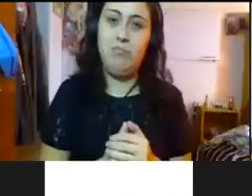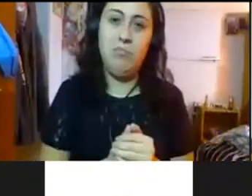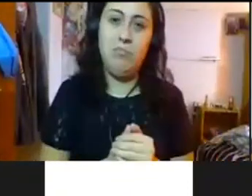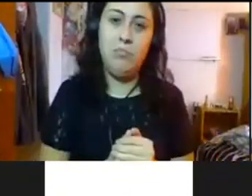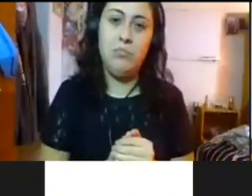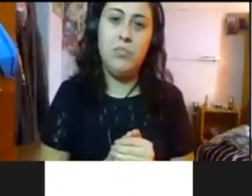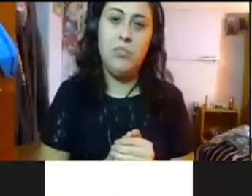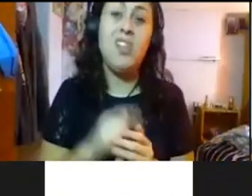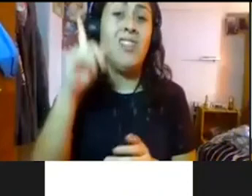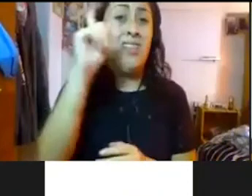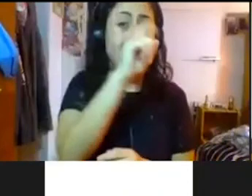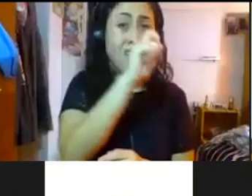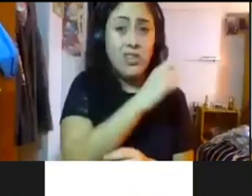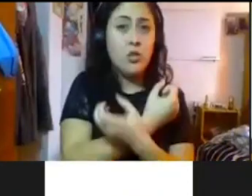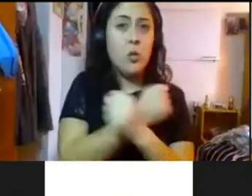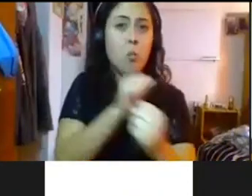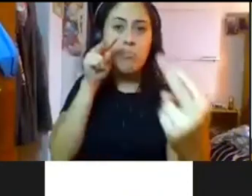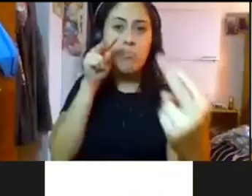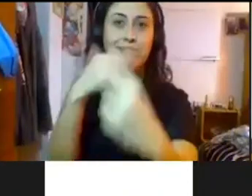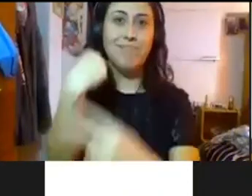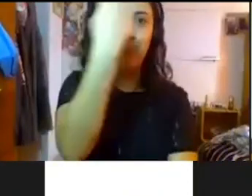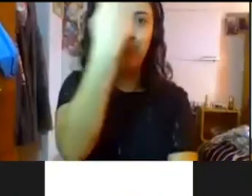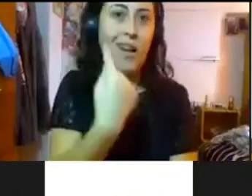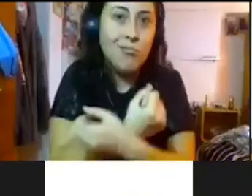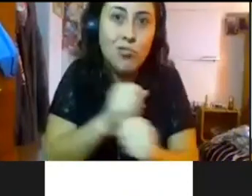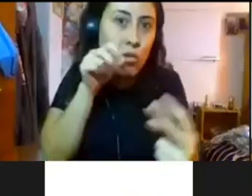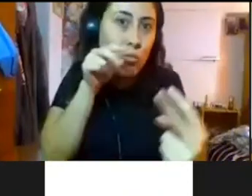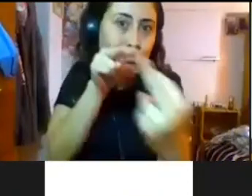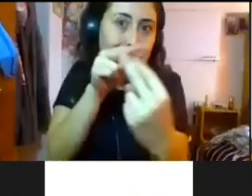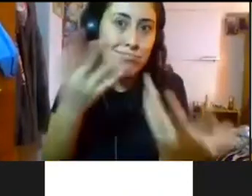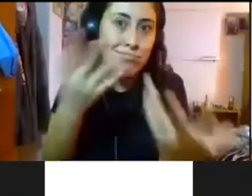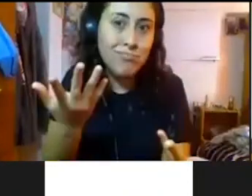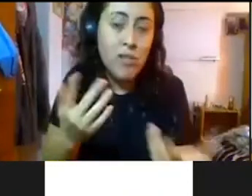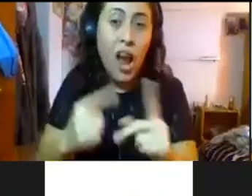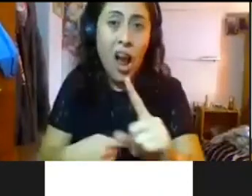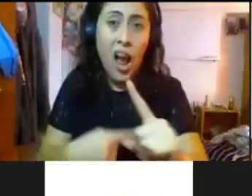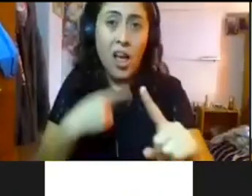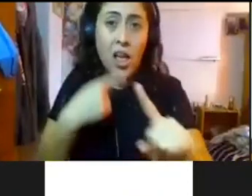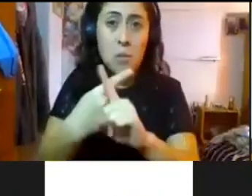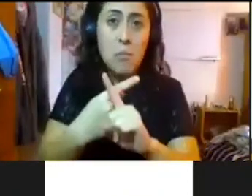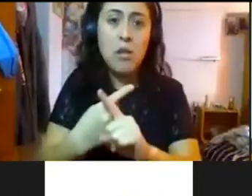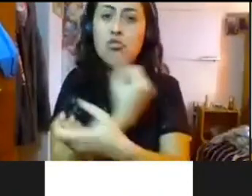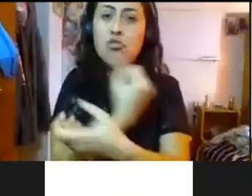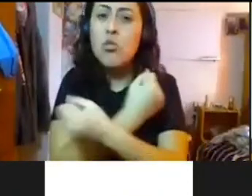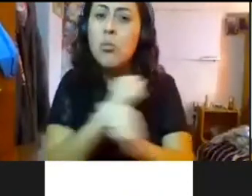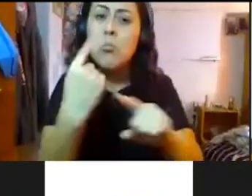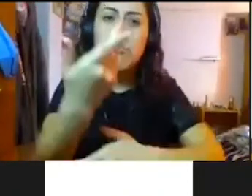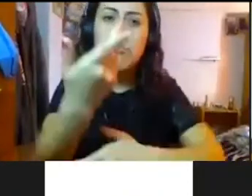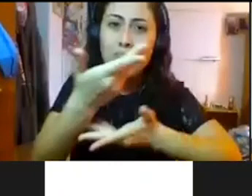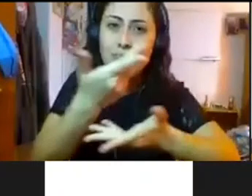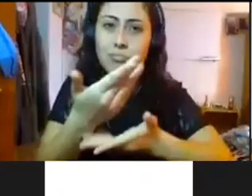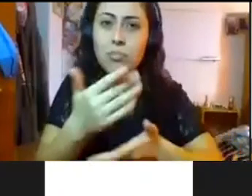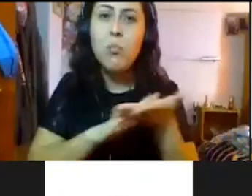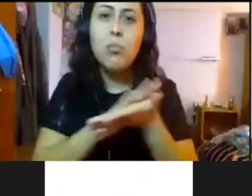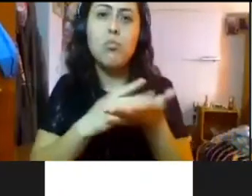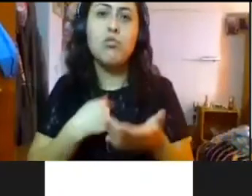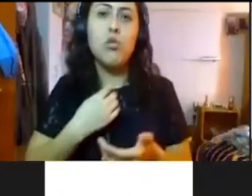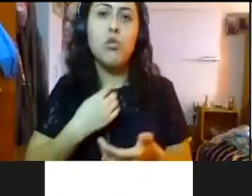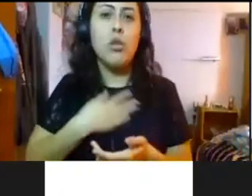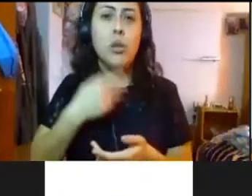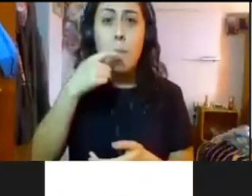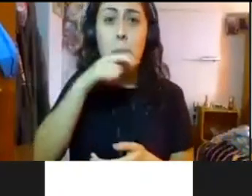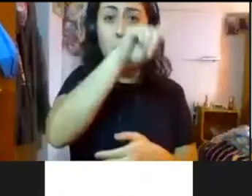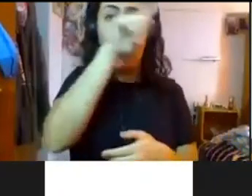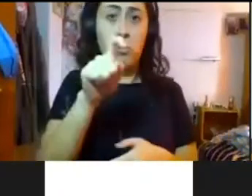poder mirarnos cara a cara, o sea, más encima no poder conversar de repente. Por último, cuando yo quiero hacer bien una pregunta,